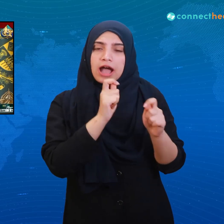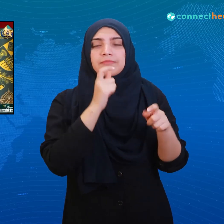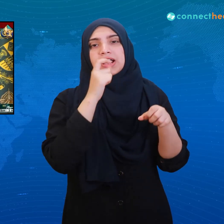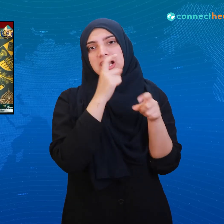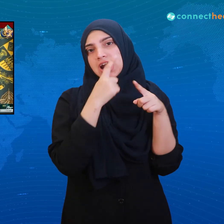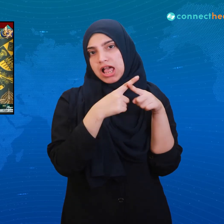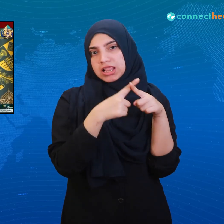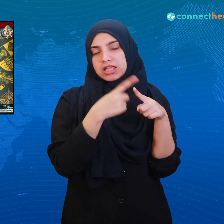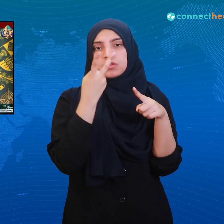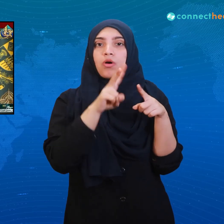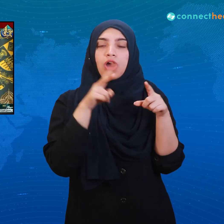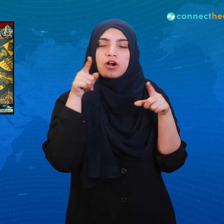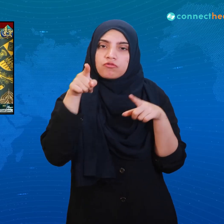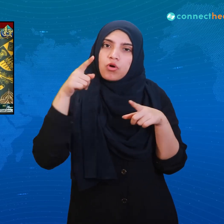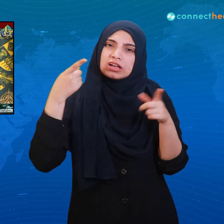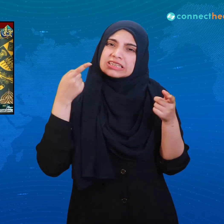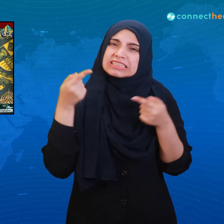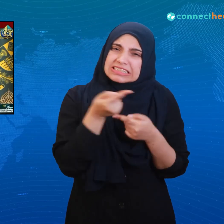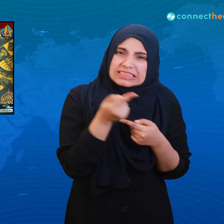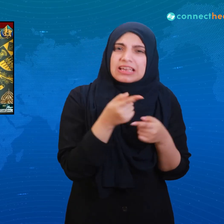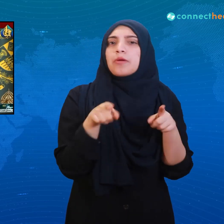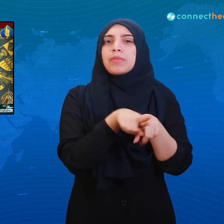था, और जो आज स्पीकर ने